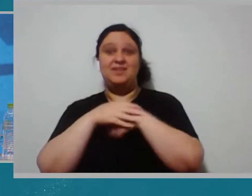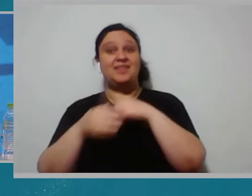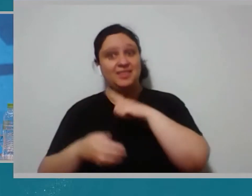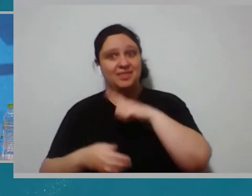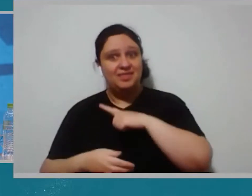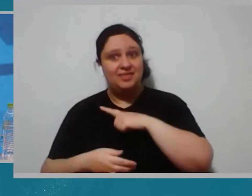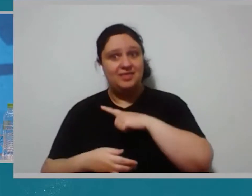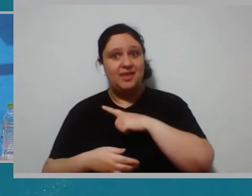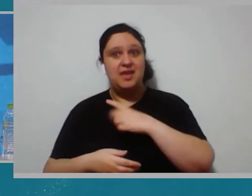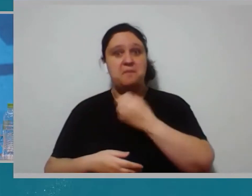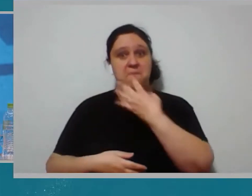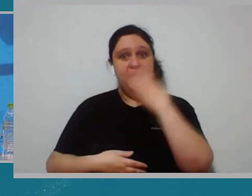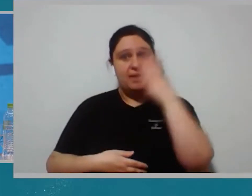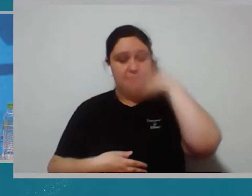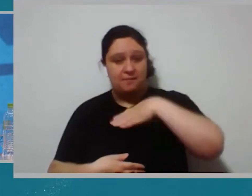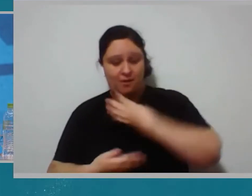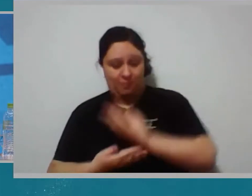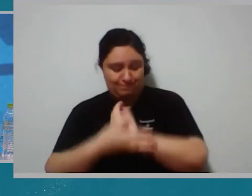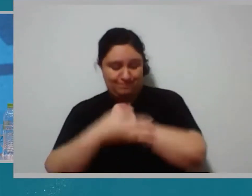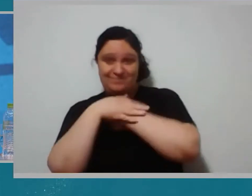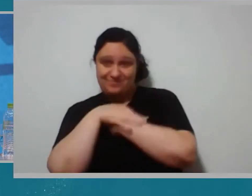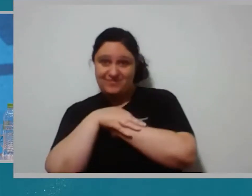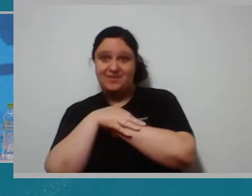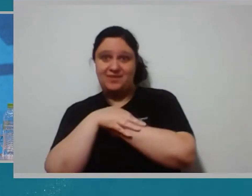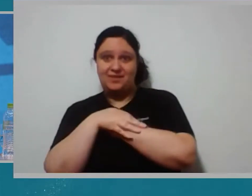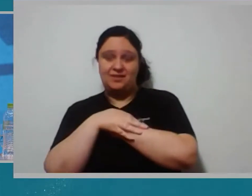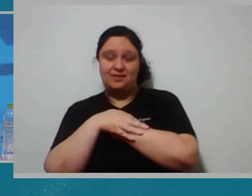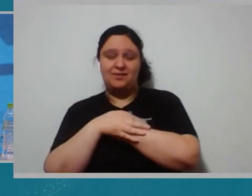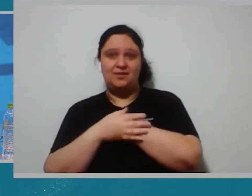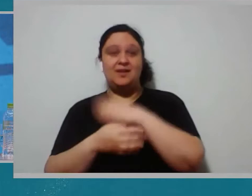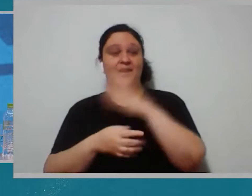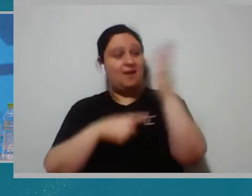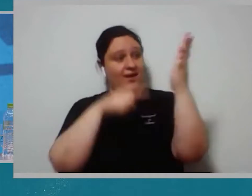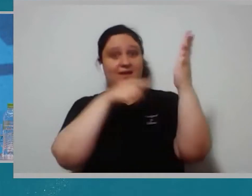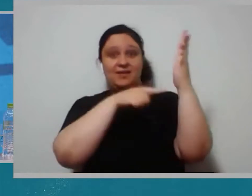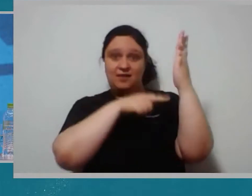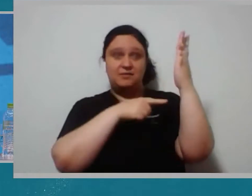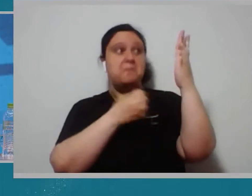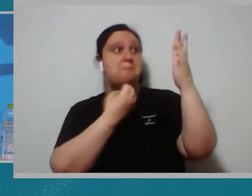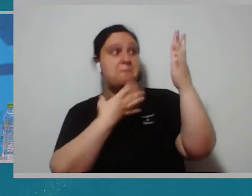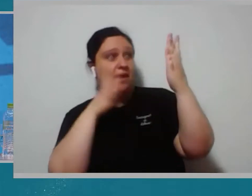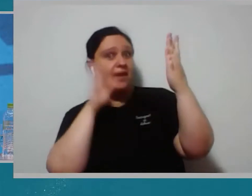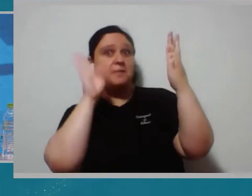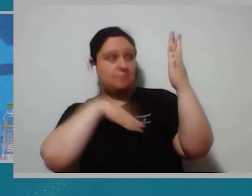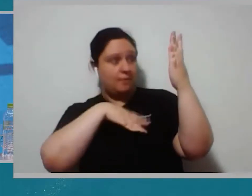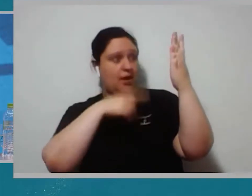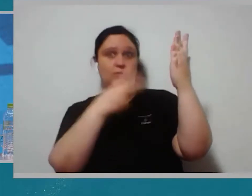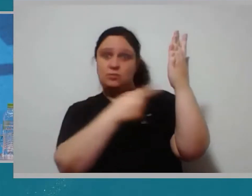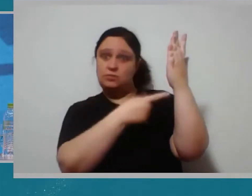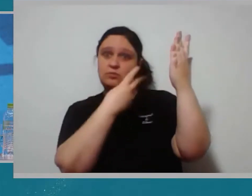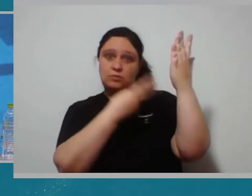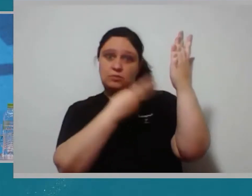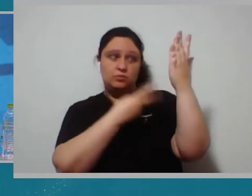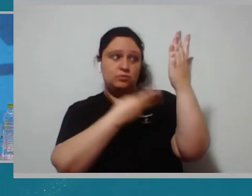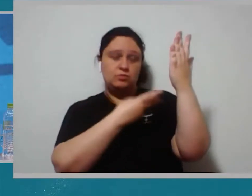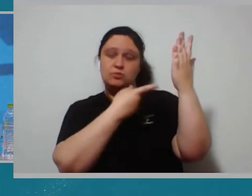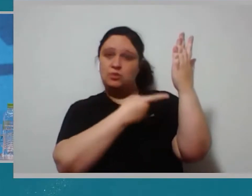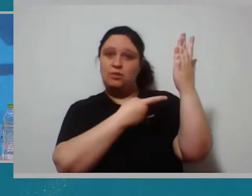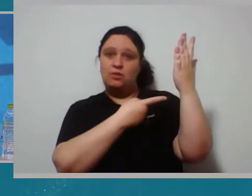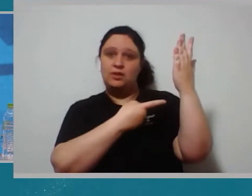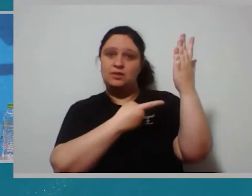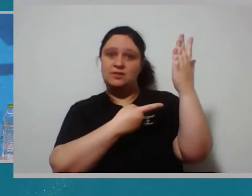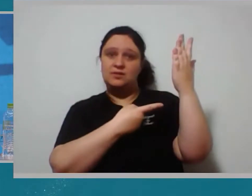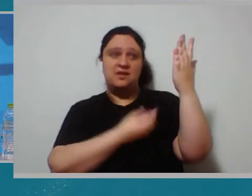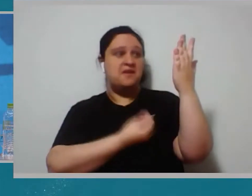mas procedem de uma mesma árvore, que é a árvore do conhecimento. Não é a árvore da vida,